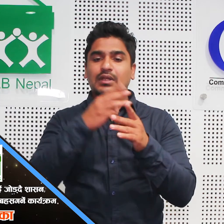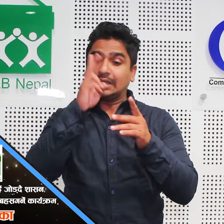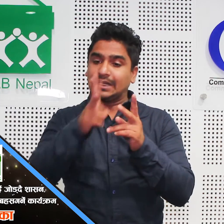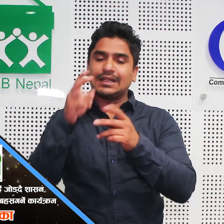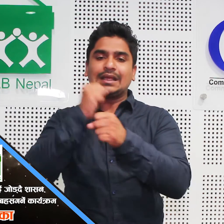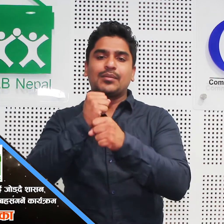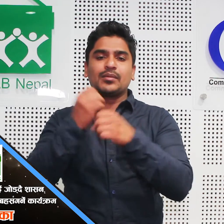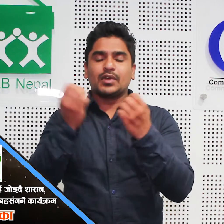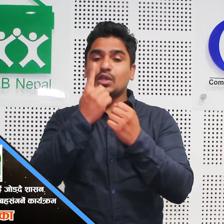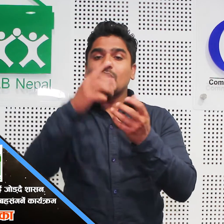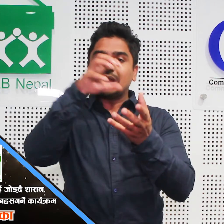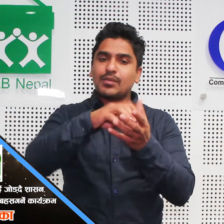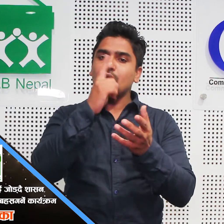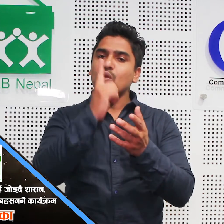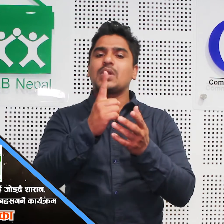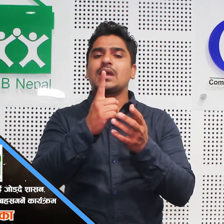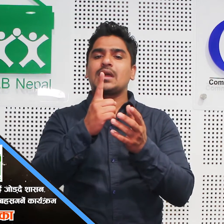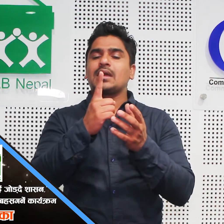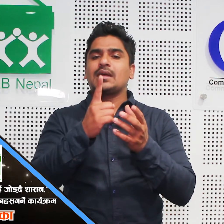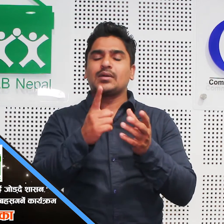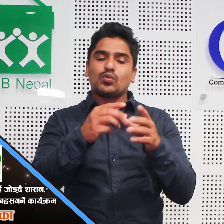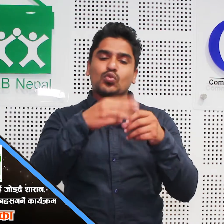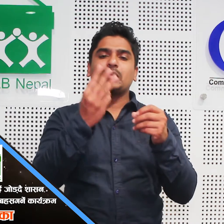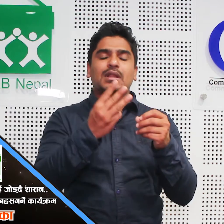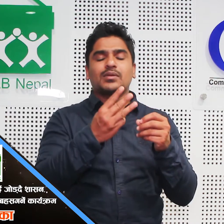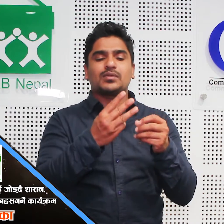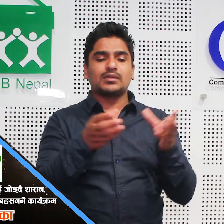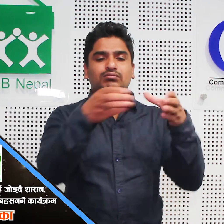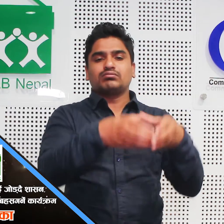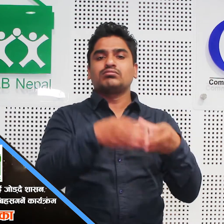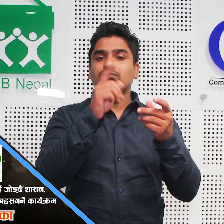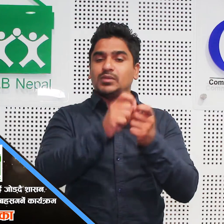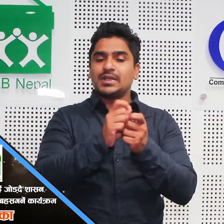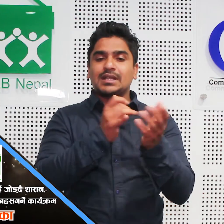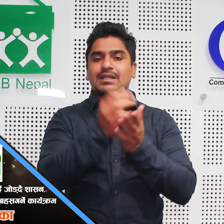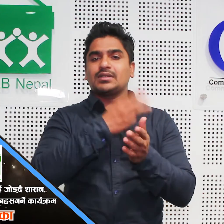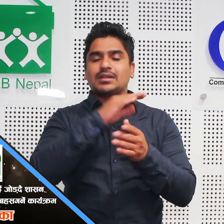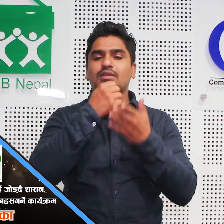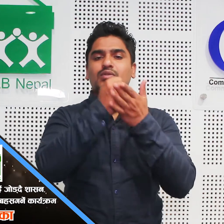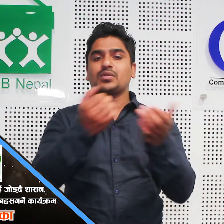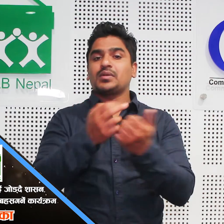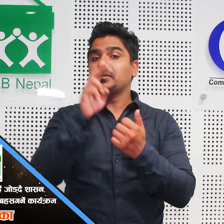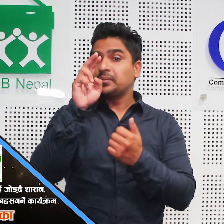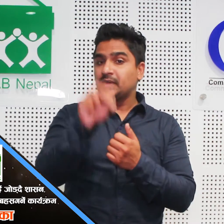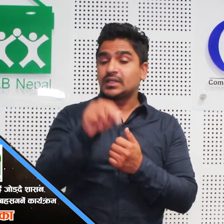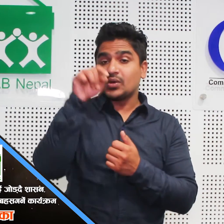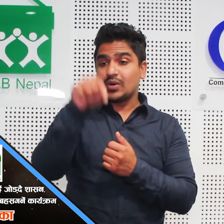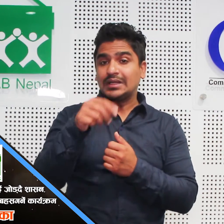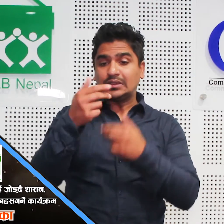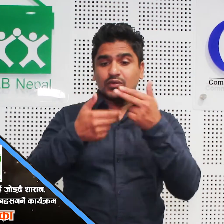लगाएर एउटा भूगोलमा एउटा पकेट एउटा उत्पादनको पकेट बनाएर कृषकलाई चाहिँ सहयोग गर्नुपर्छ. अहिले भइरहेको म हामीले के देख्छौँ